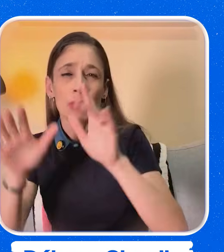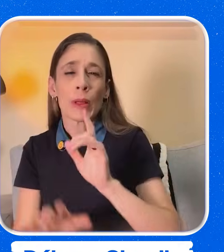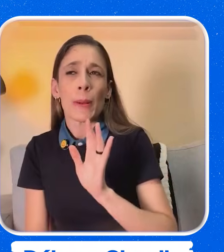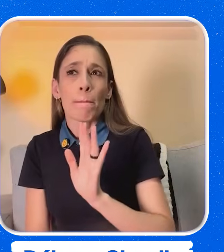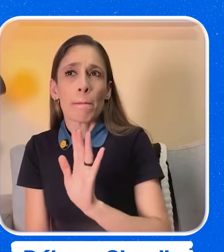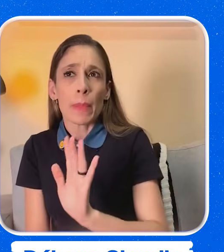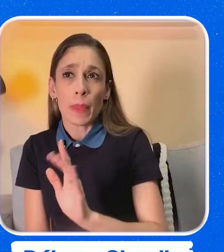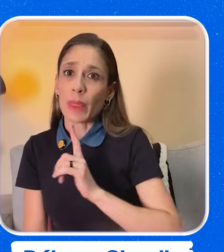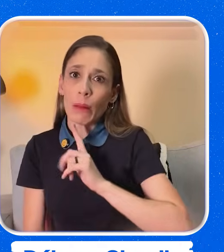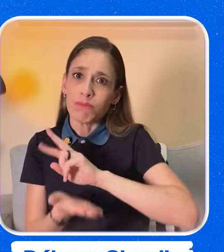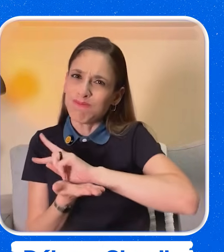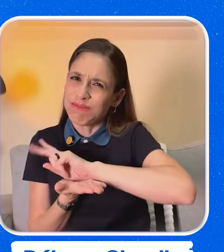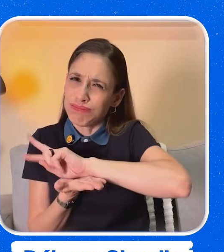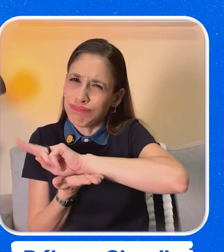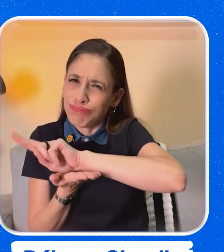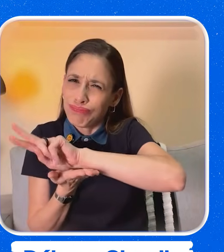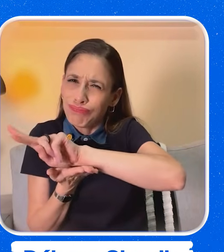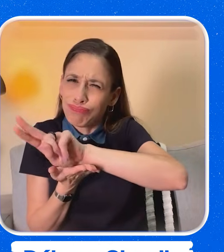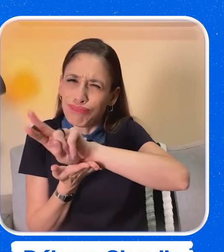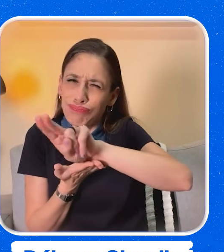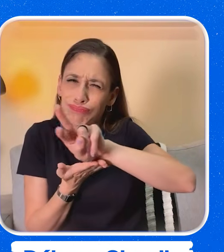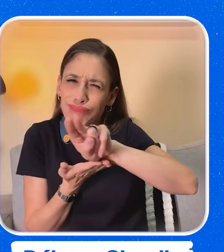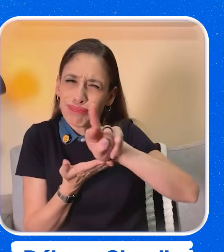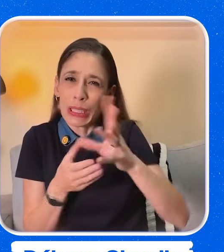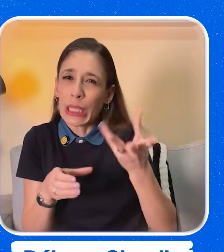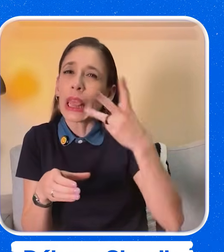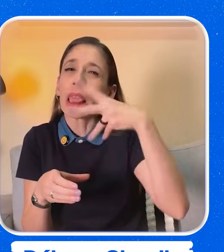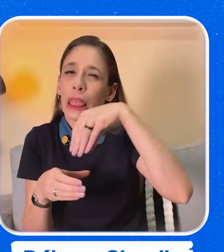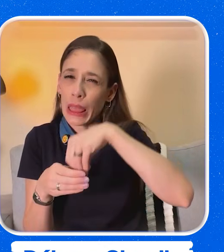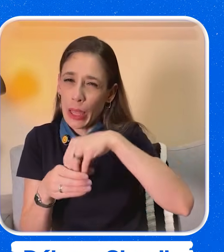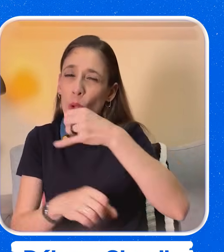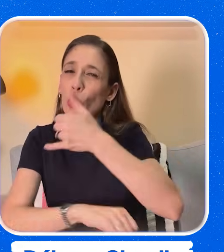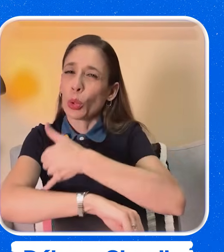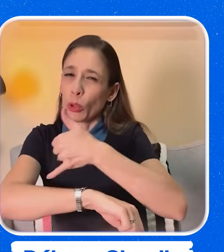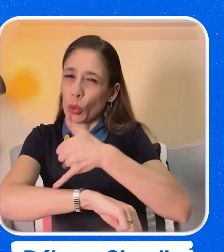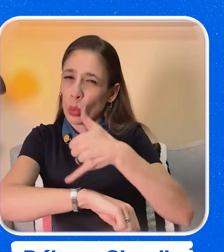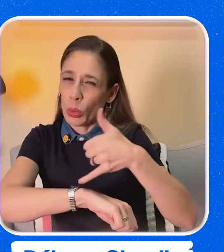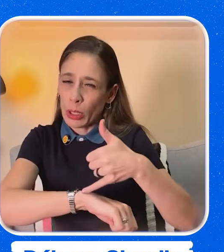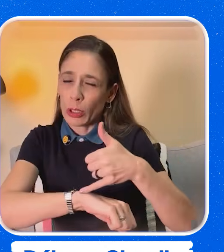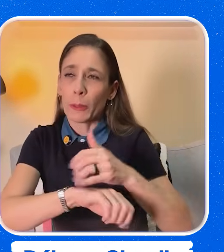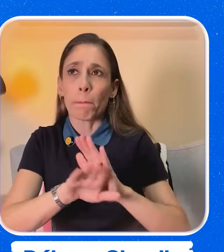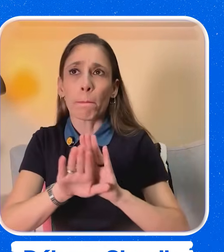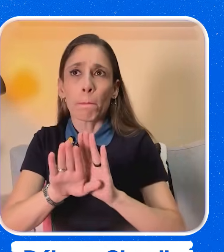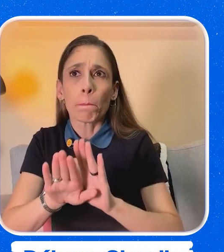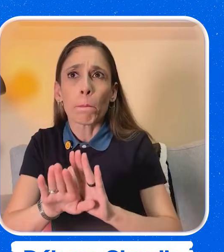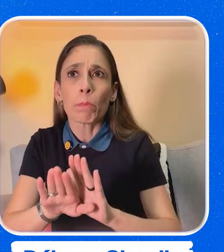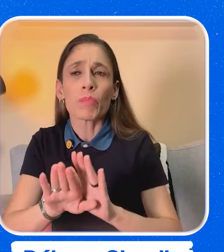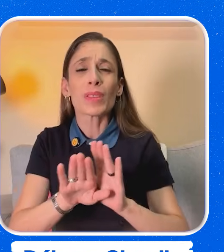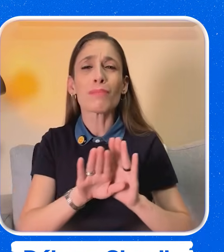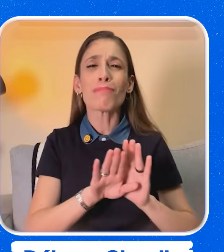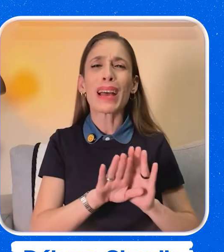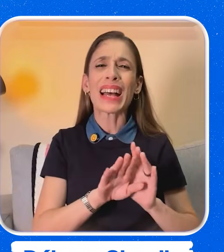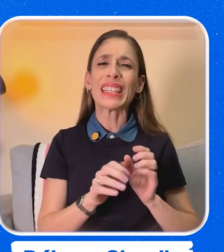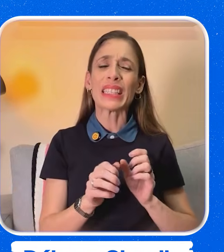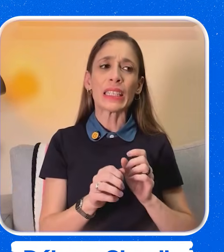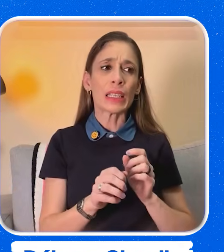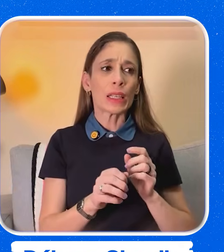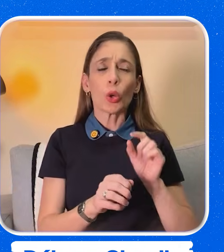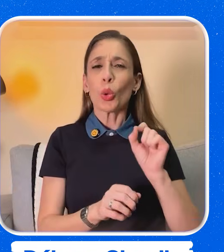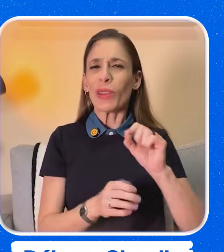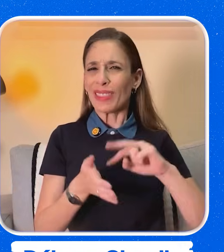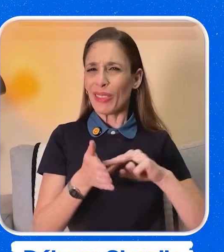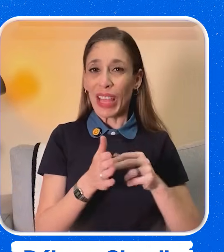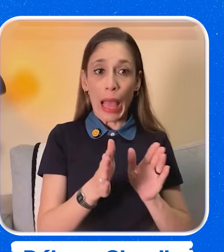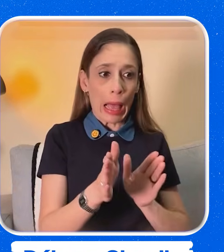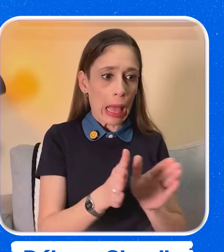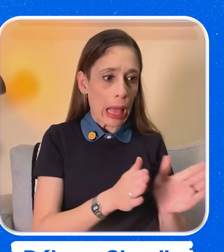uma diversidade de pessoas muito grandes, né, dentro da tatuagem. Ela não é acessível a partir do momento em que você